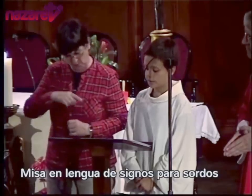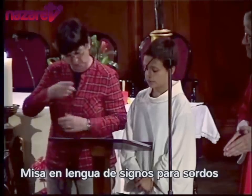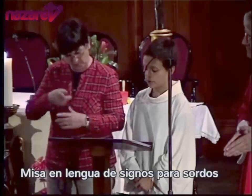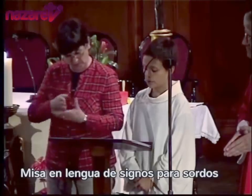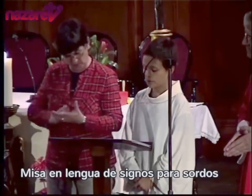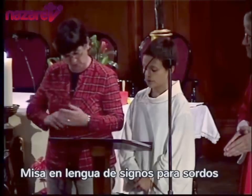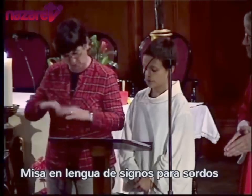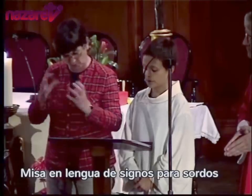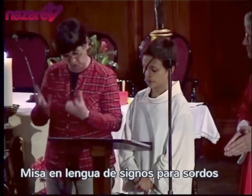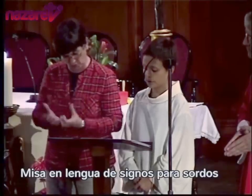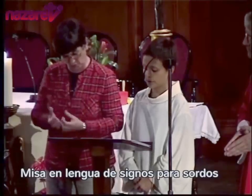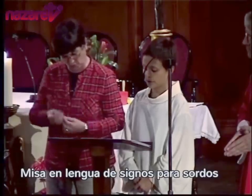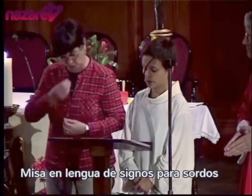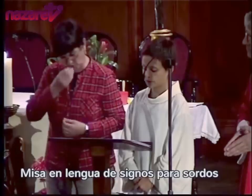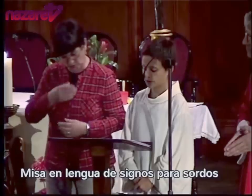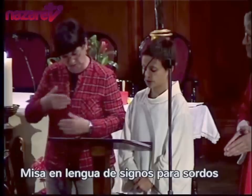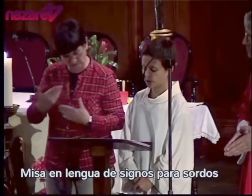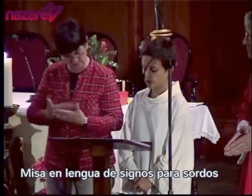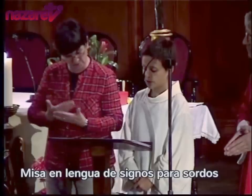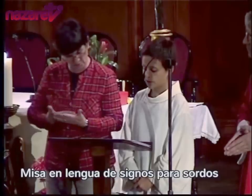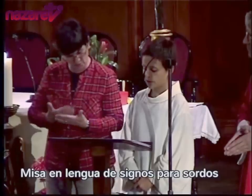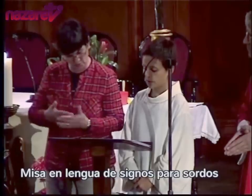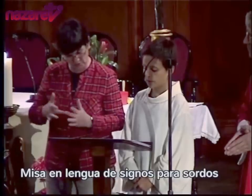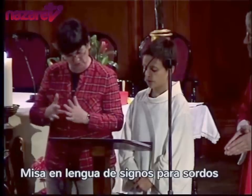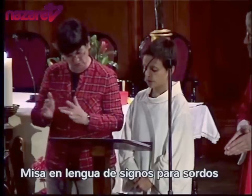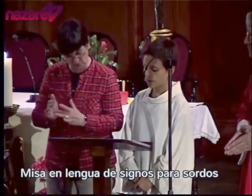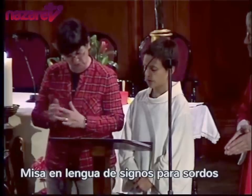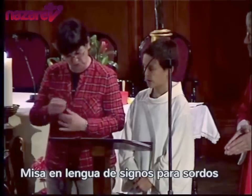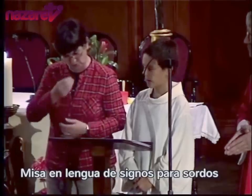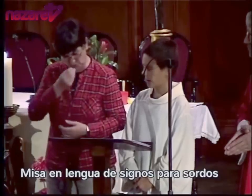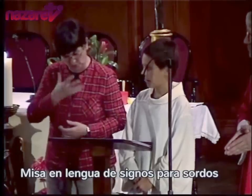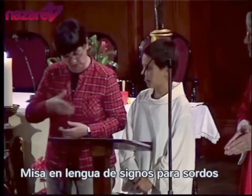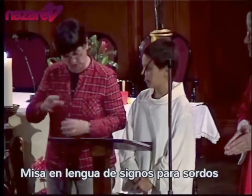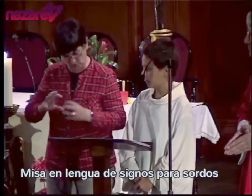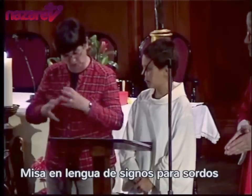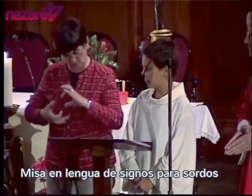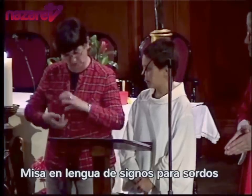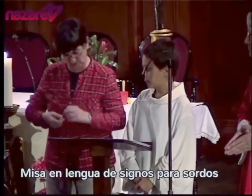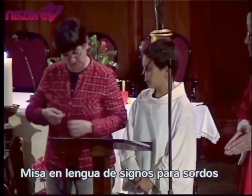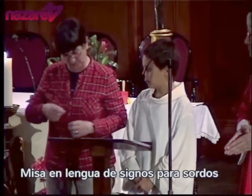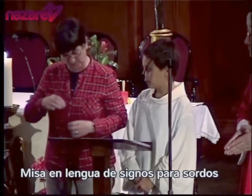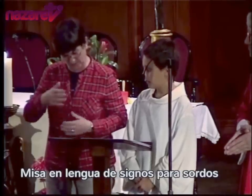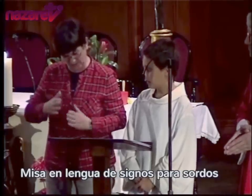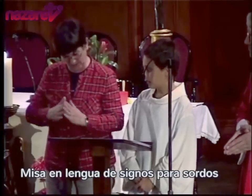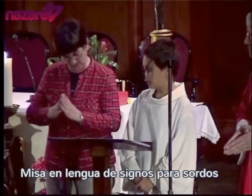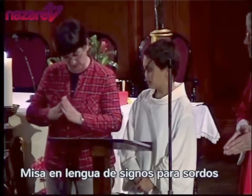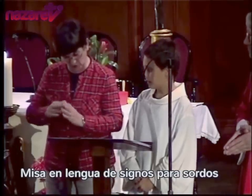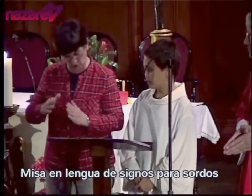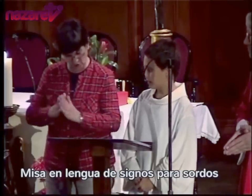medio del mundo un buen testimonio de Jesucristo y de la buena noticia del Evangelio.